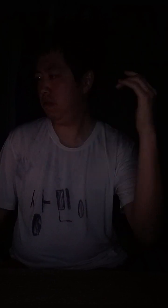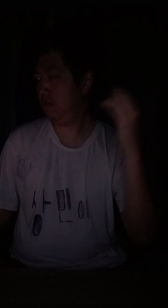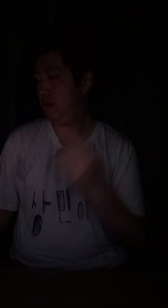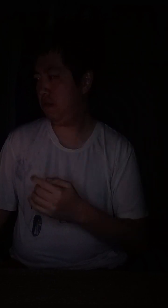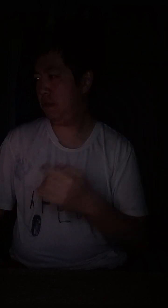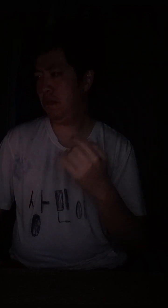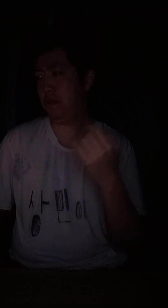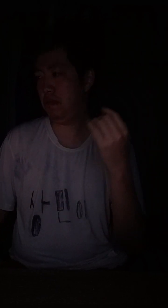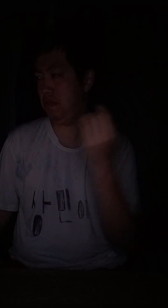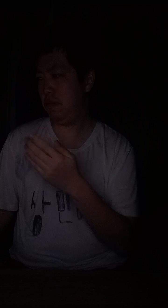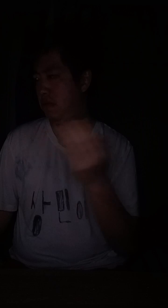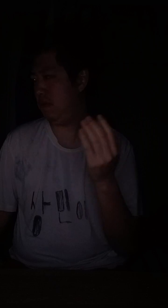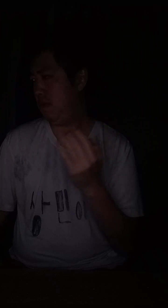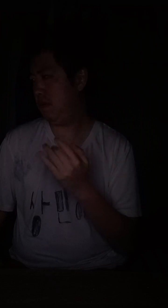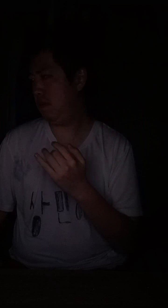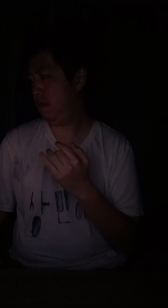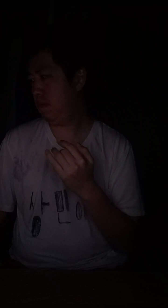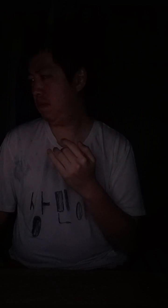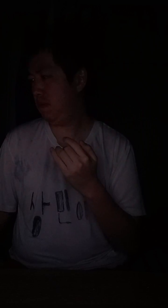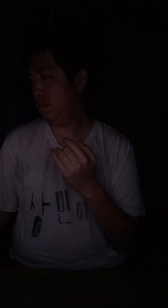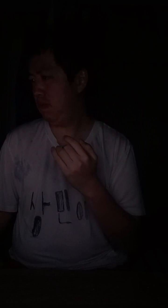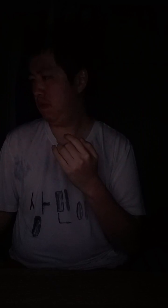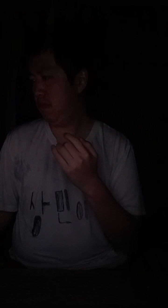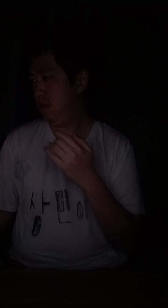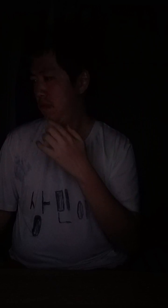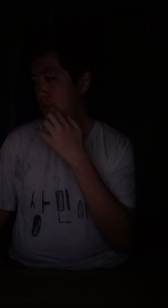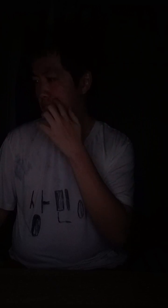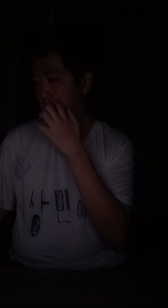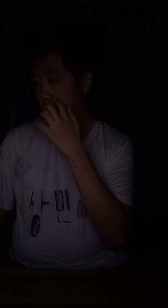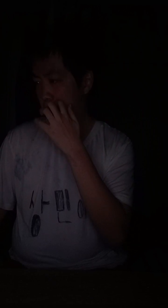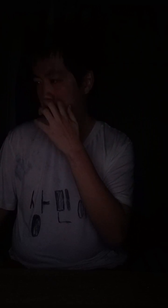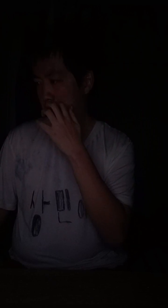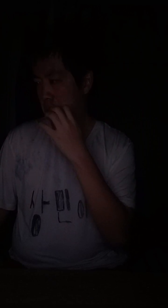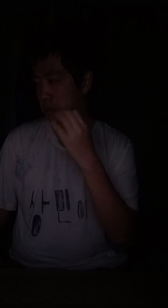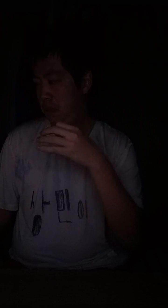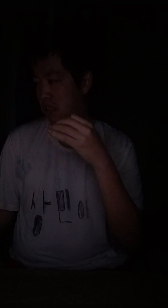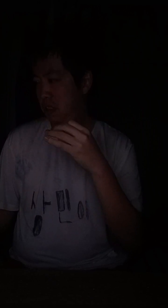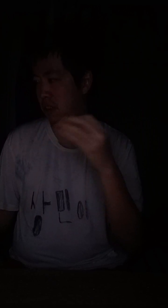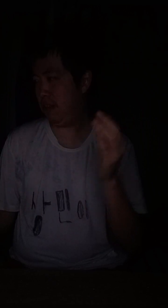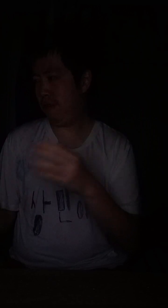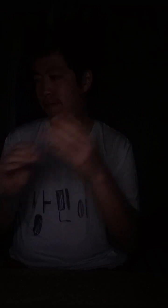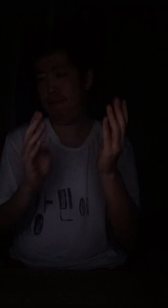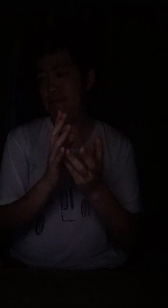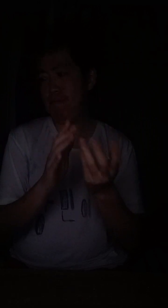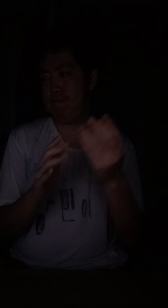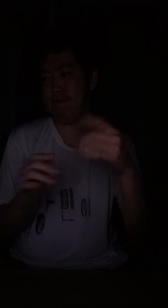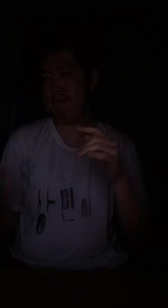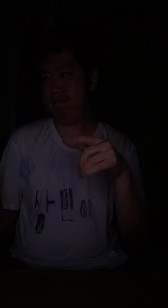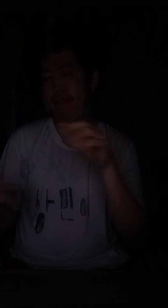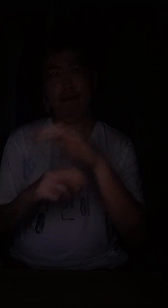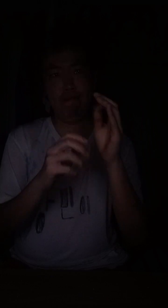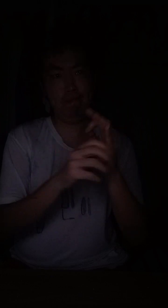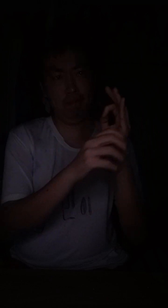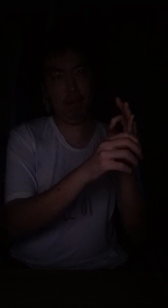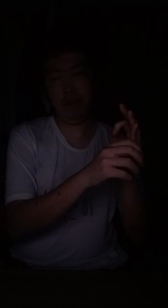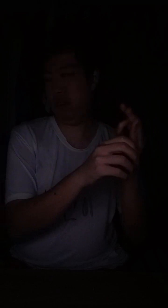대해서도 어떤 역량을 보여준 적이 없습니다. 윤석열 대통령의 술친구인 박민, 김건희 여사의 머슴을